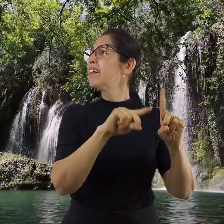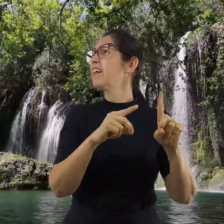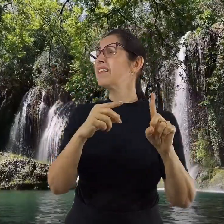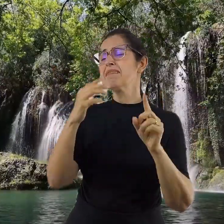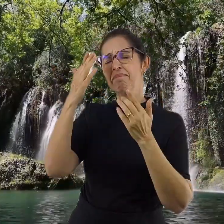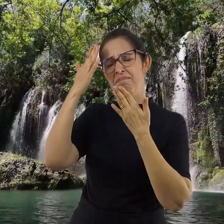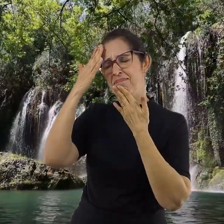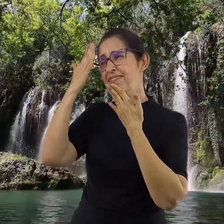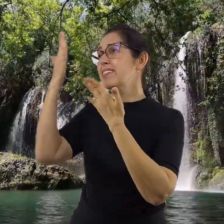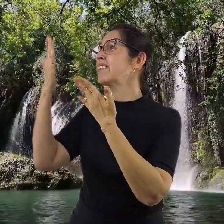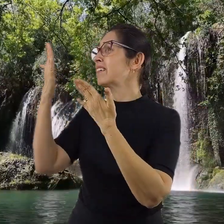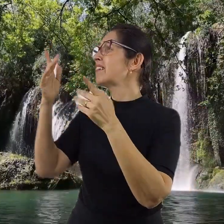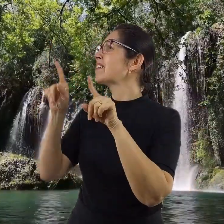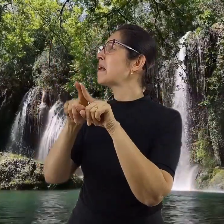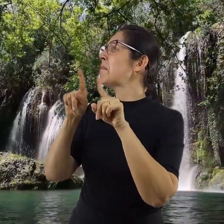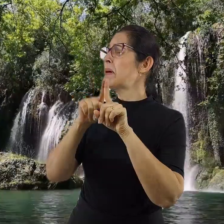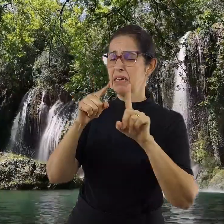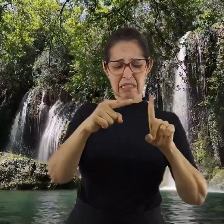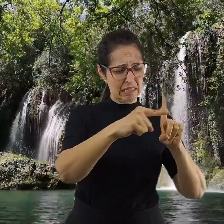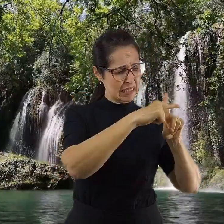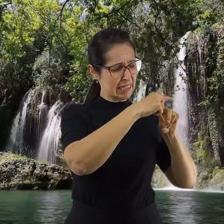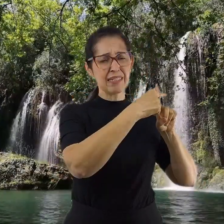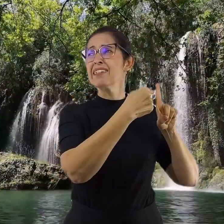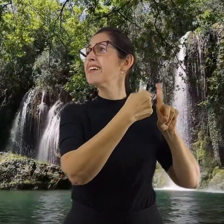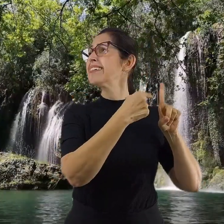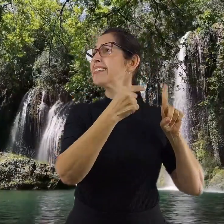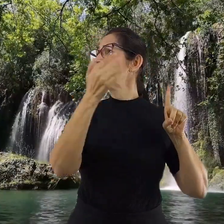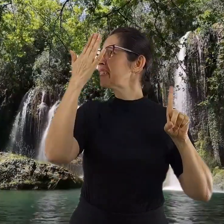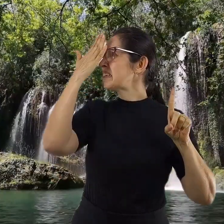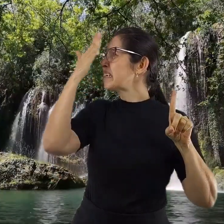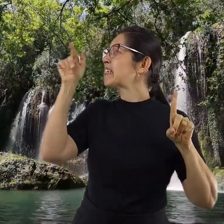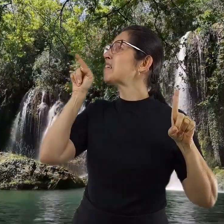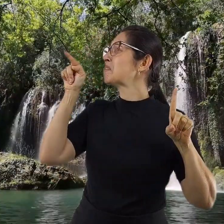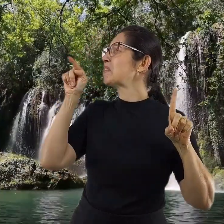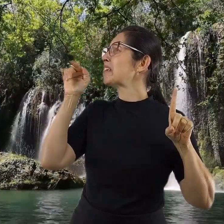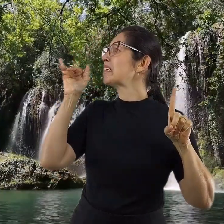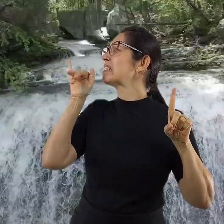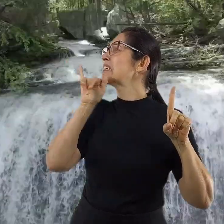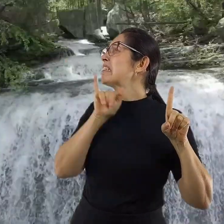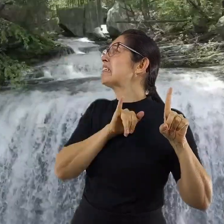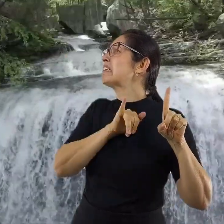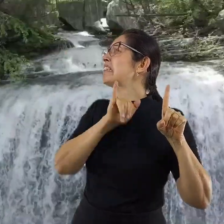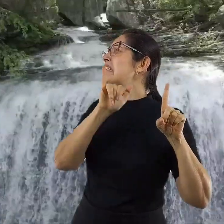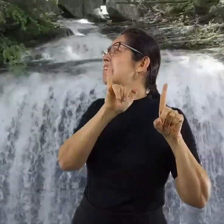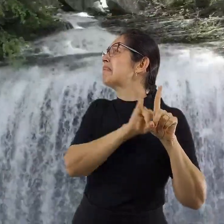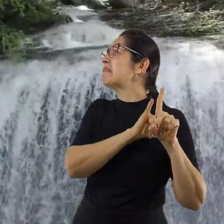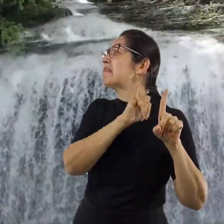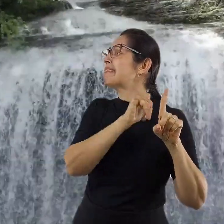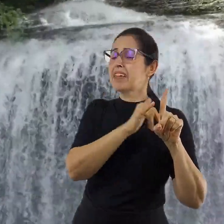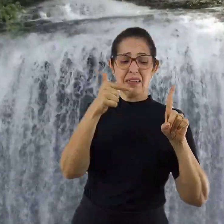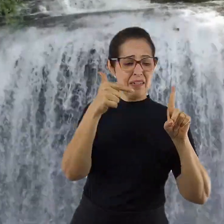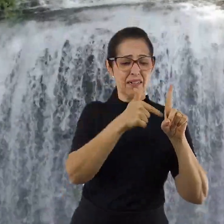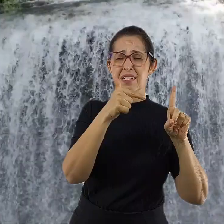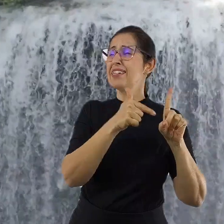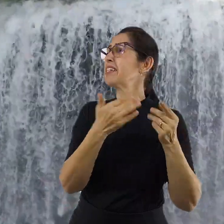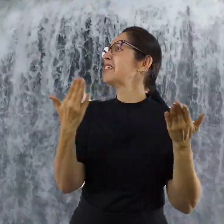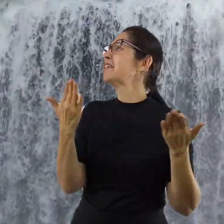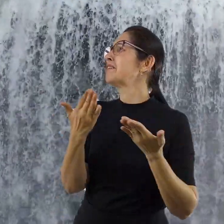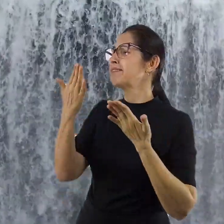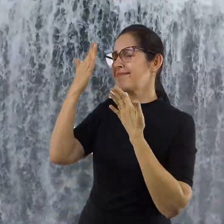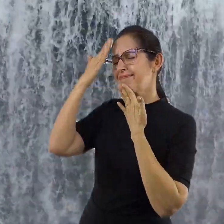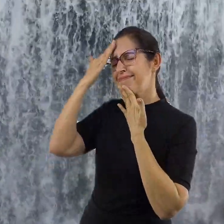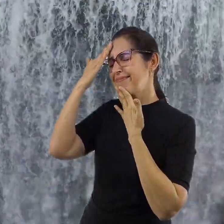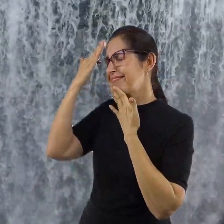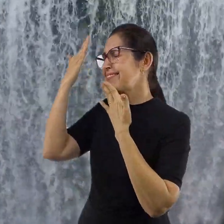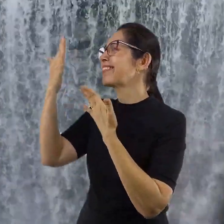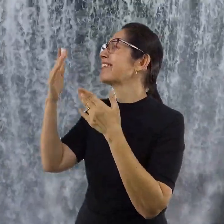Calvário. Nós te rendemos graças por todas as mazelas que o Senhor passou. Mas nós te rendemos graças nesta tarde